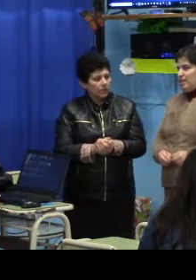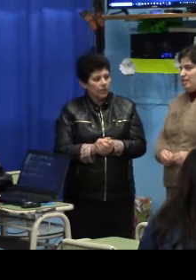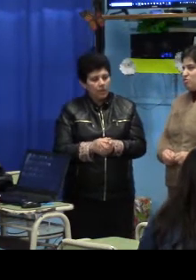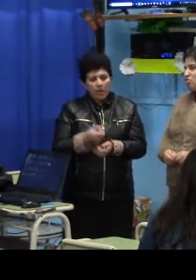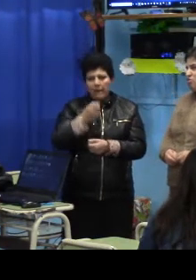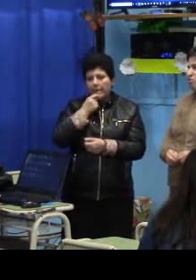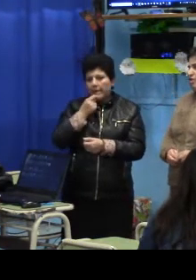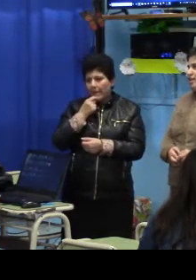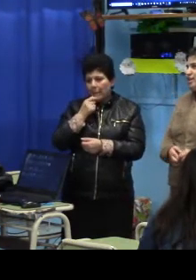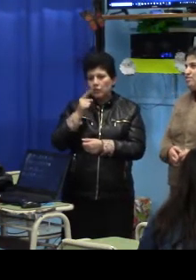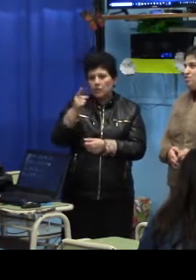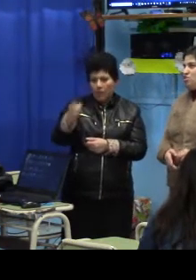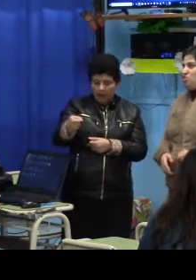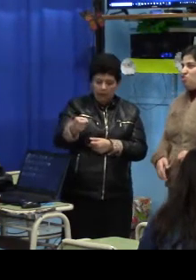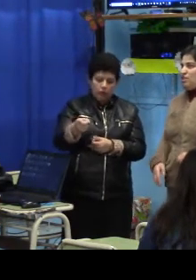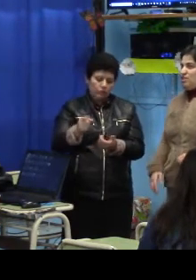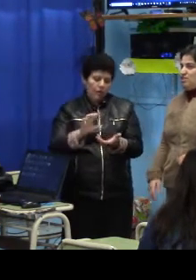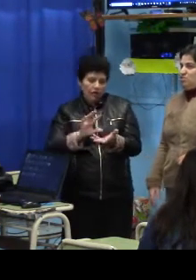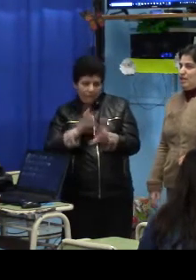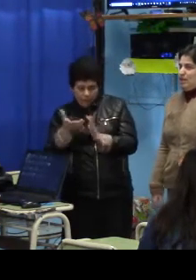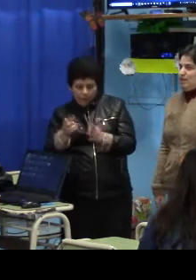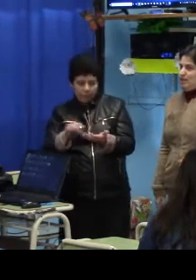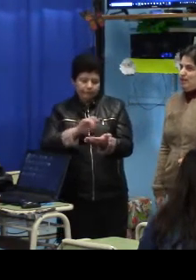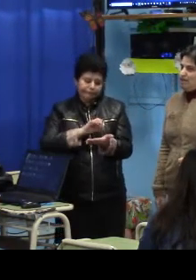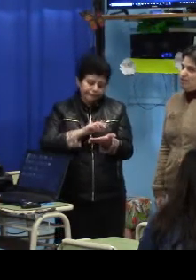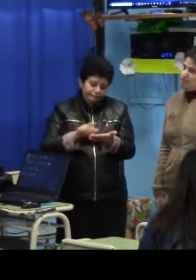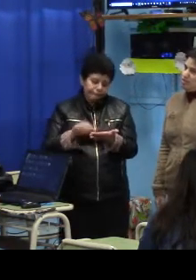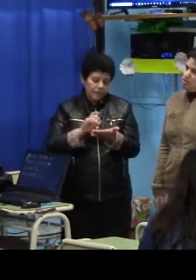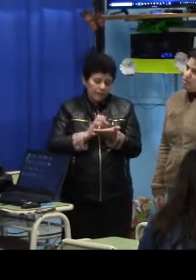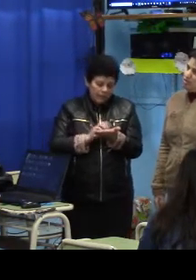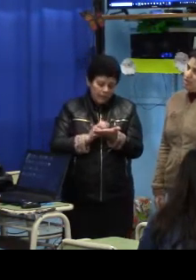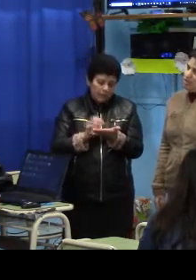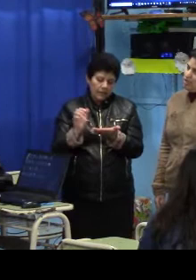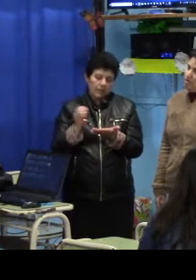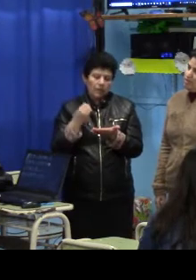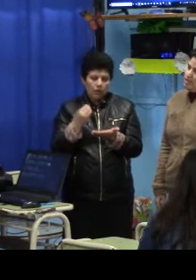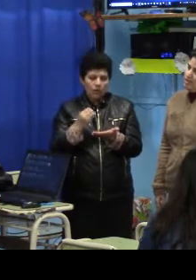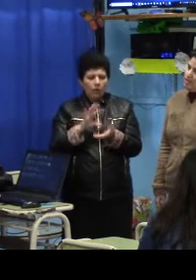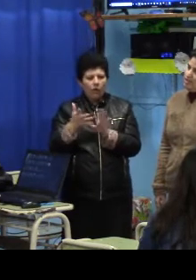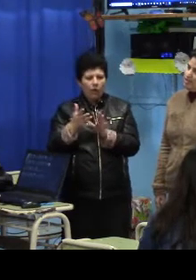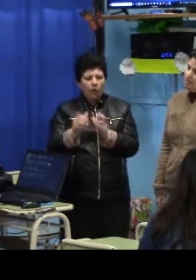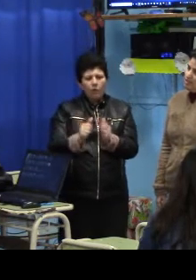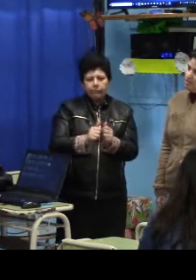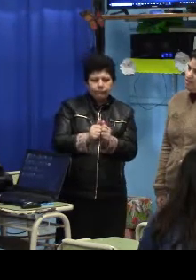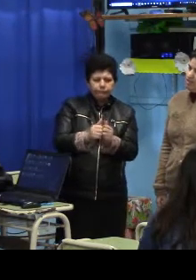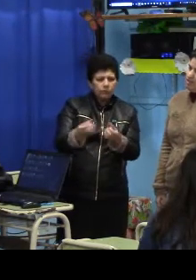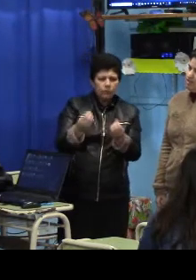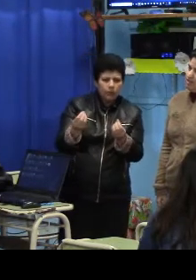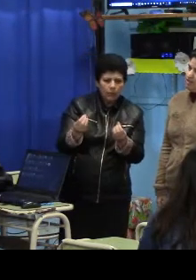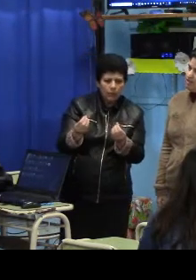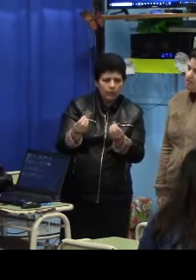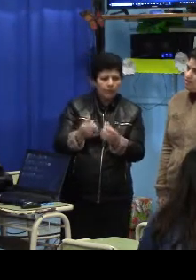vos lees, cómo articulas las palabras, con qué lo acompañas,